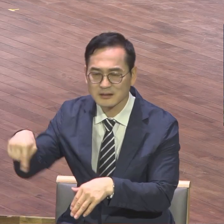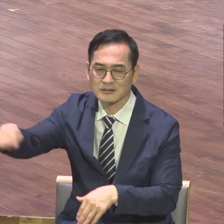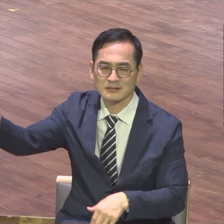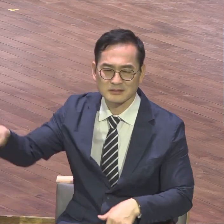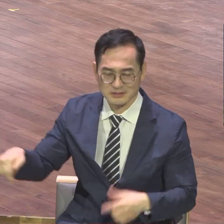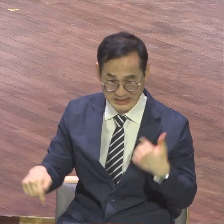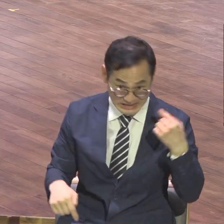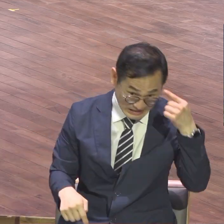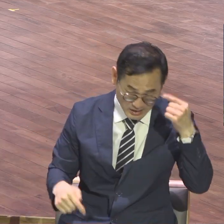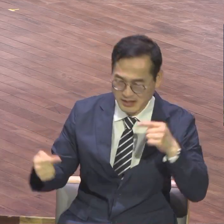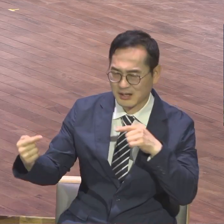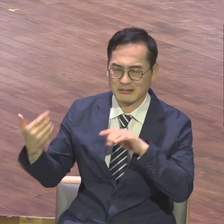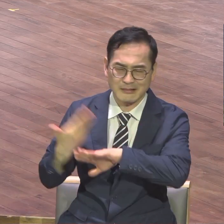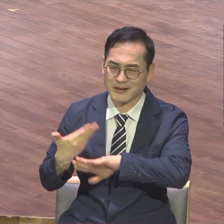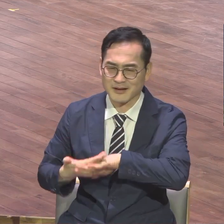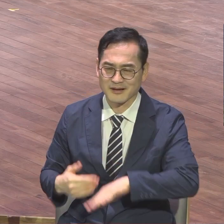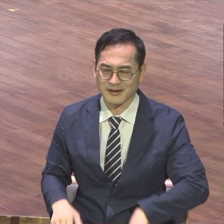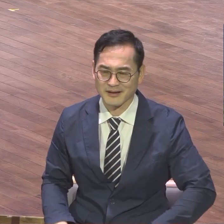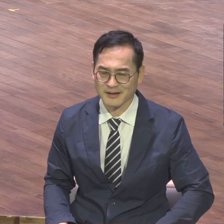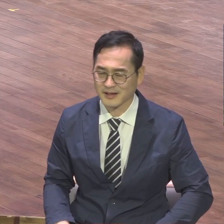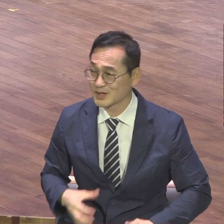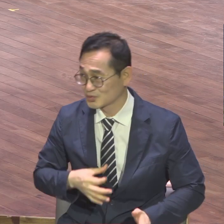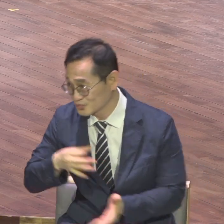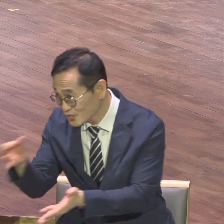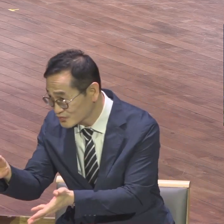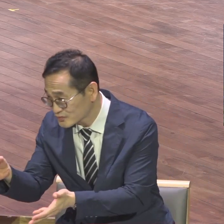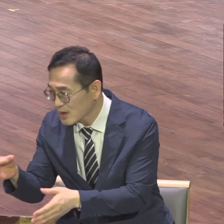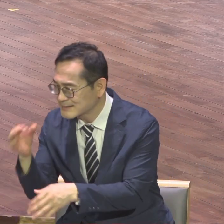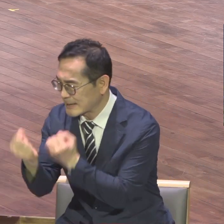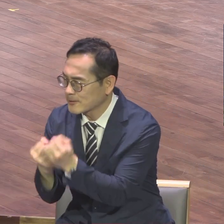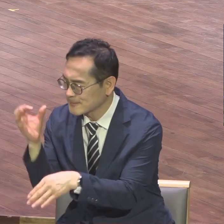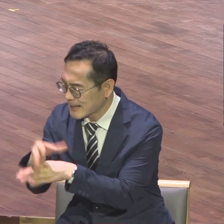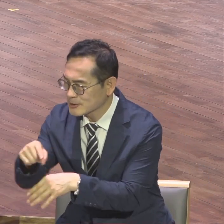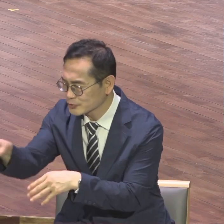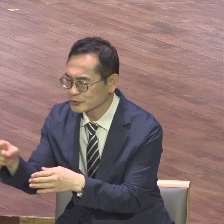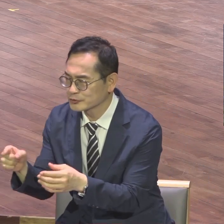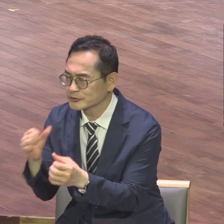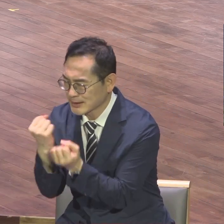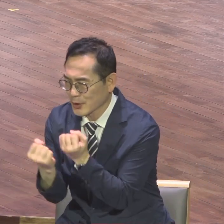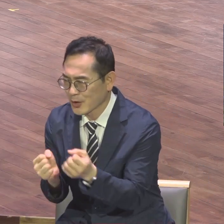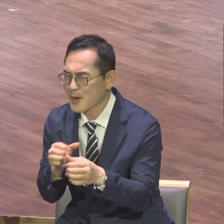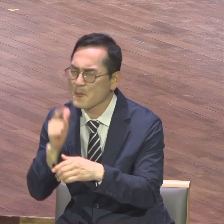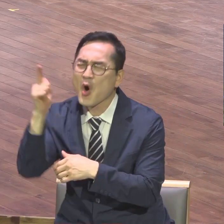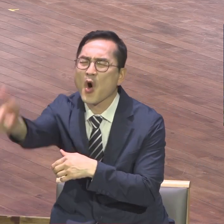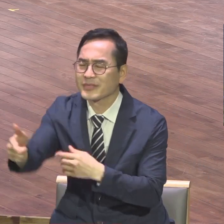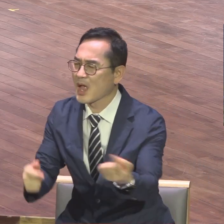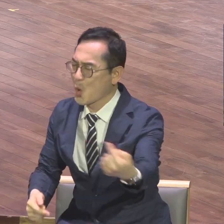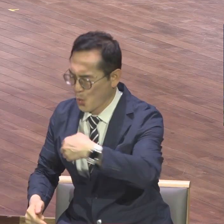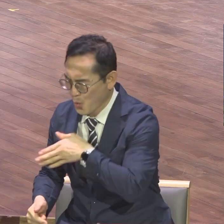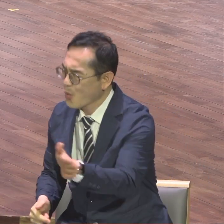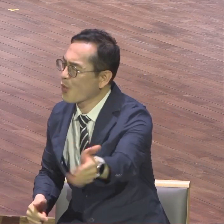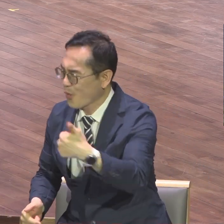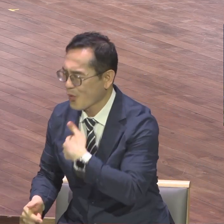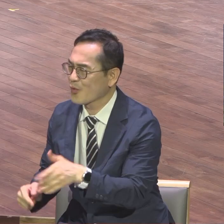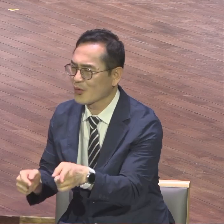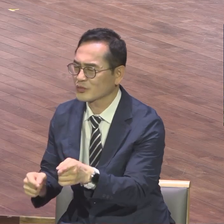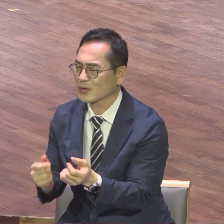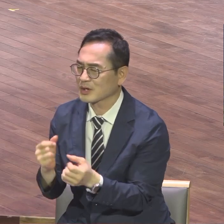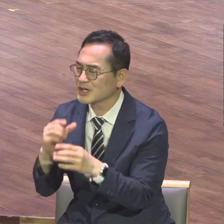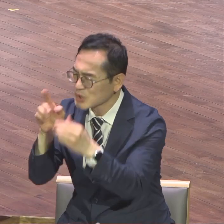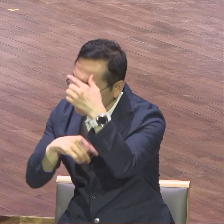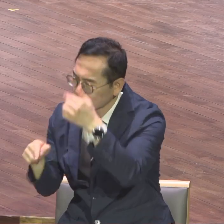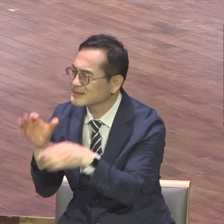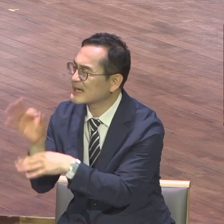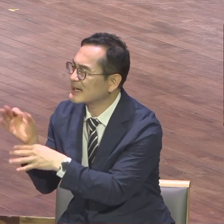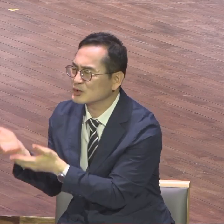그러니까 뭐 사실 뭐 우리 초대 일대 선교사들 다 문이죠. 사실은 그 자녀들이 그 후대들이 이제